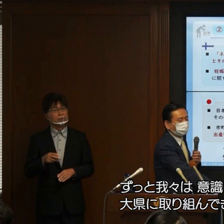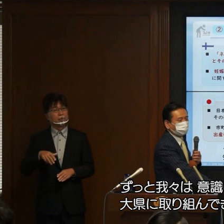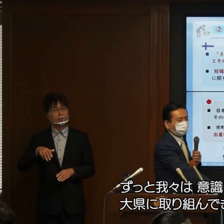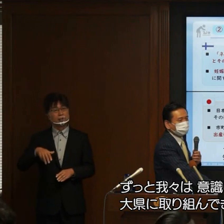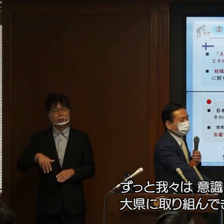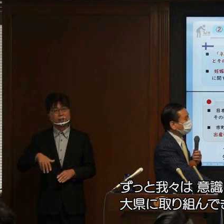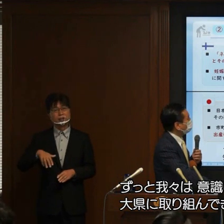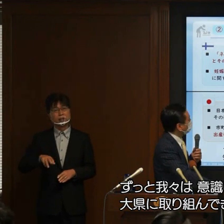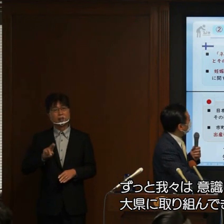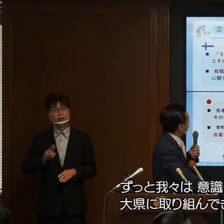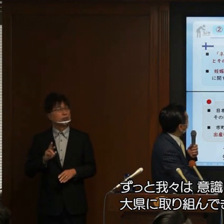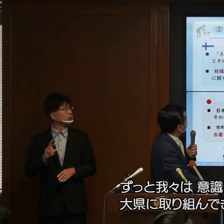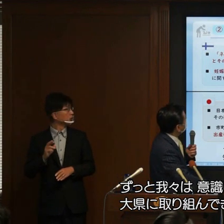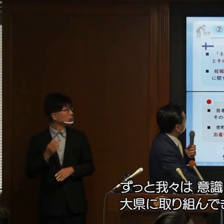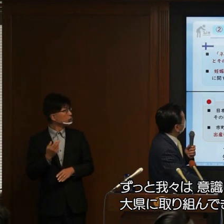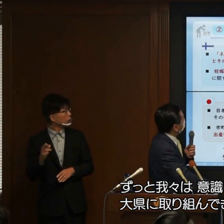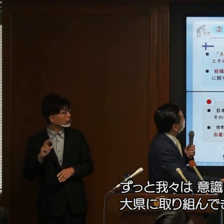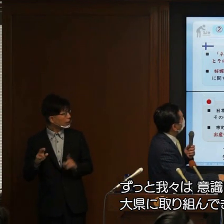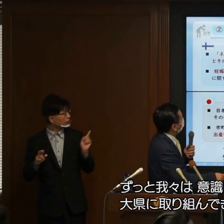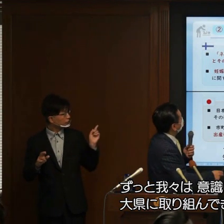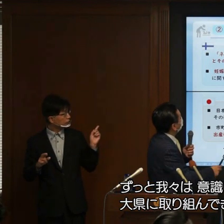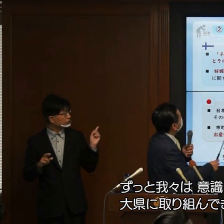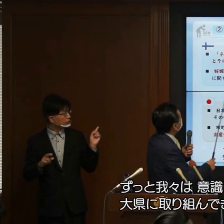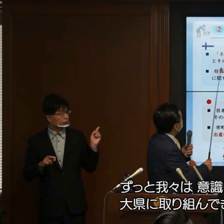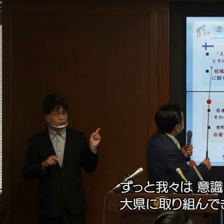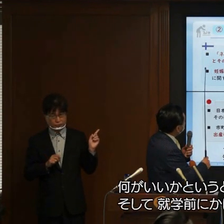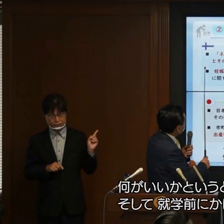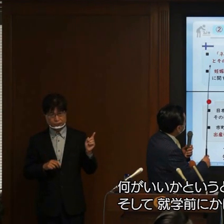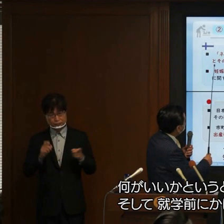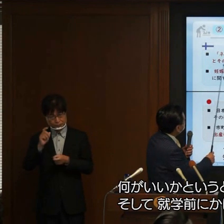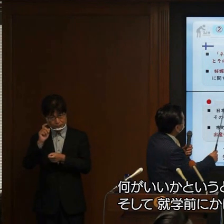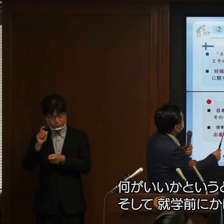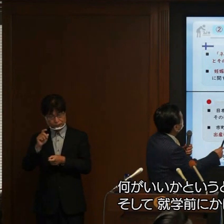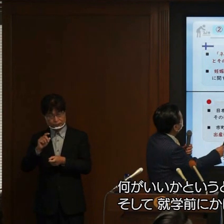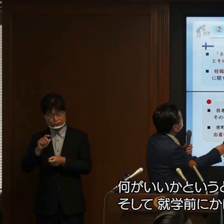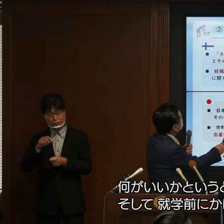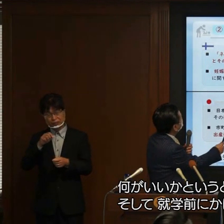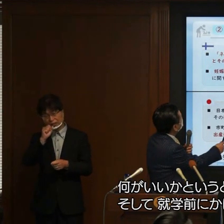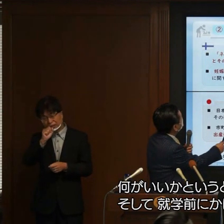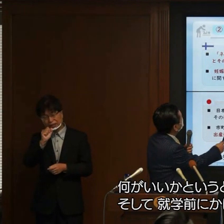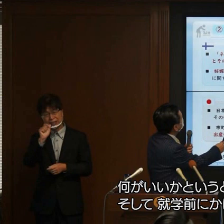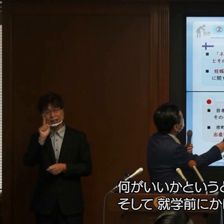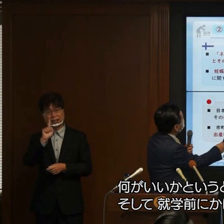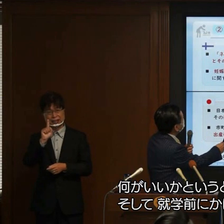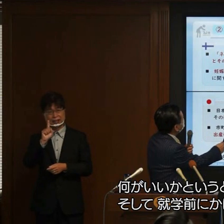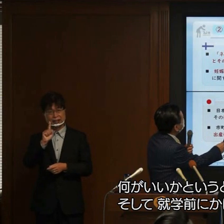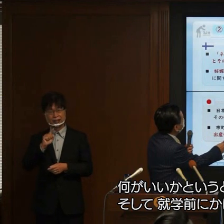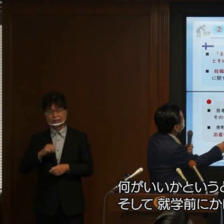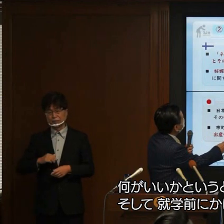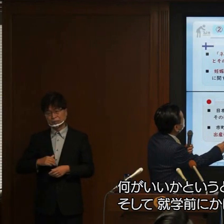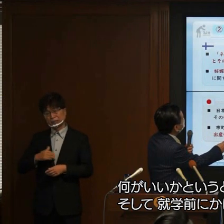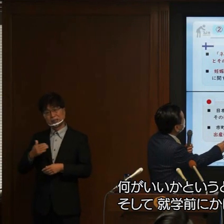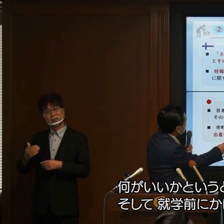ら子育て主体で取り組んできたんです。で、やはり何がいいかっていうと、もう